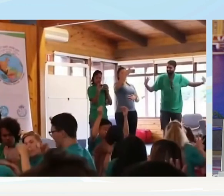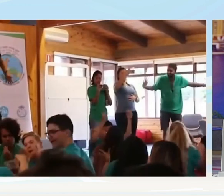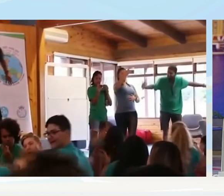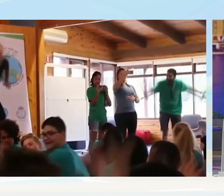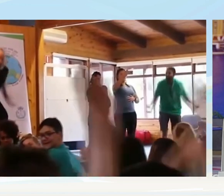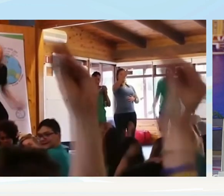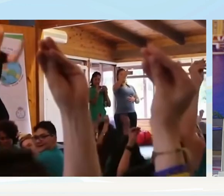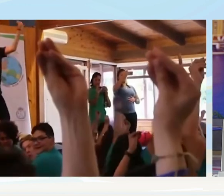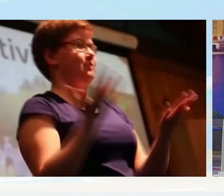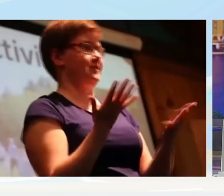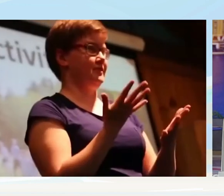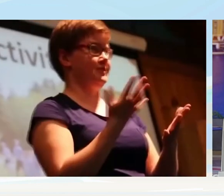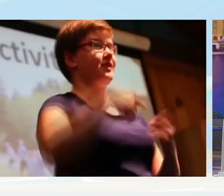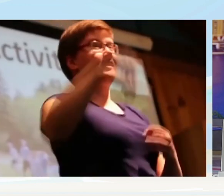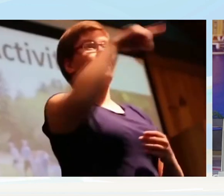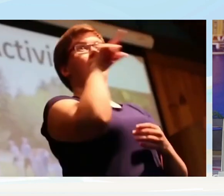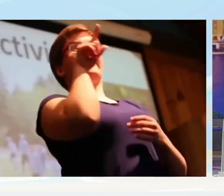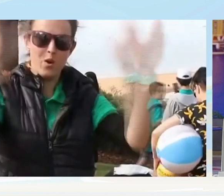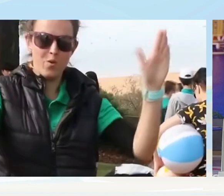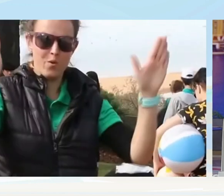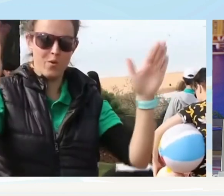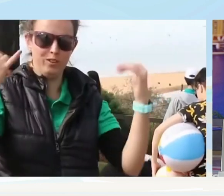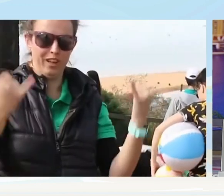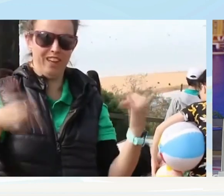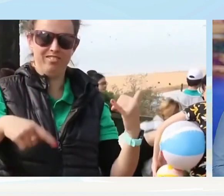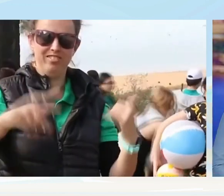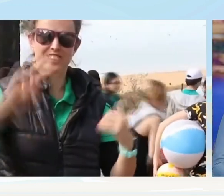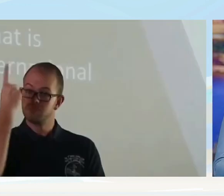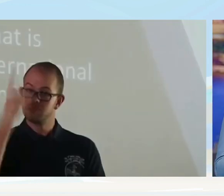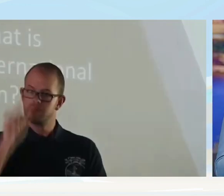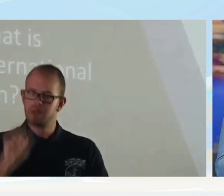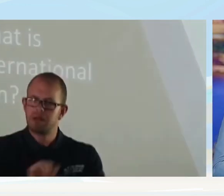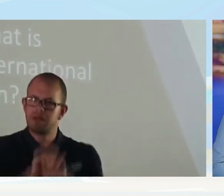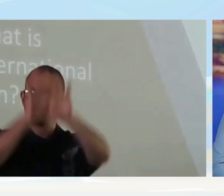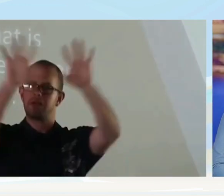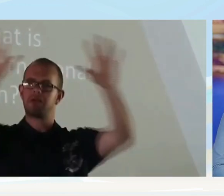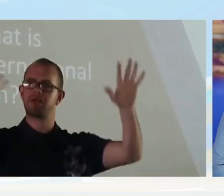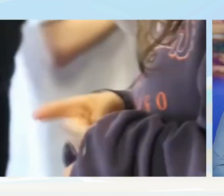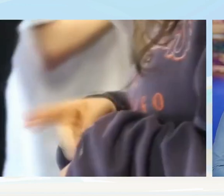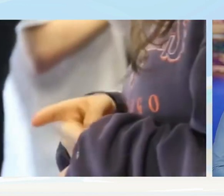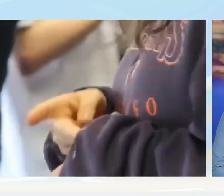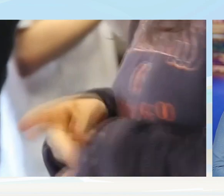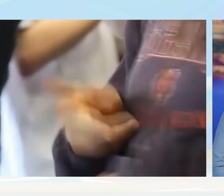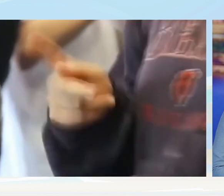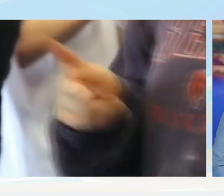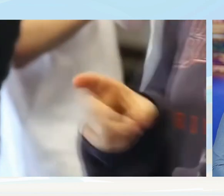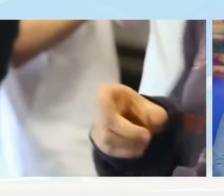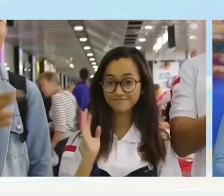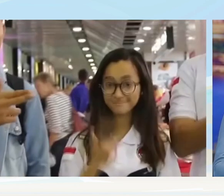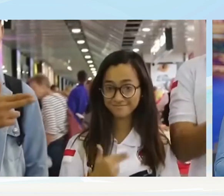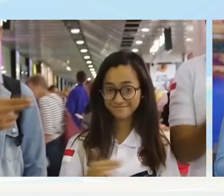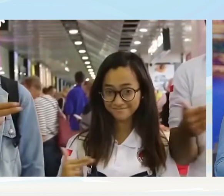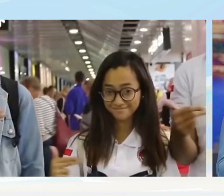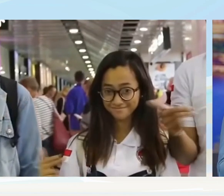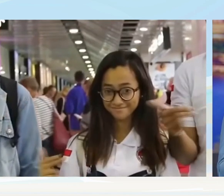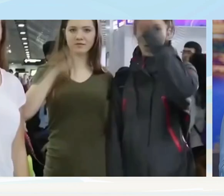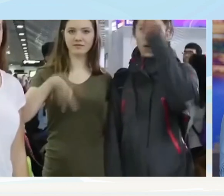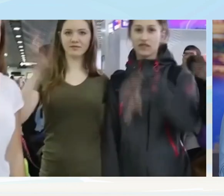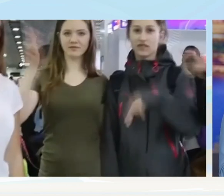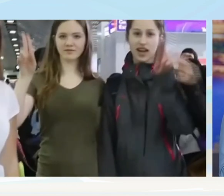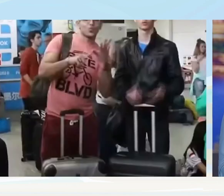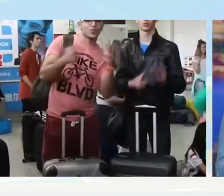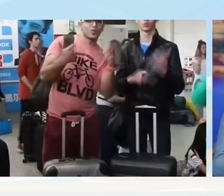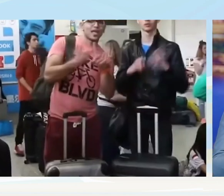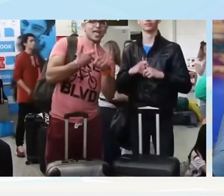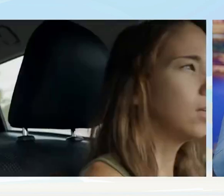احنا الدنيا اتطورت كتير كتير كتير عن قبل كده. عظيم. استاذه فيروز، مين اللي وضع قواعد هذه اللغه؟ يعني مين اللي قال مثلا انا يعني مش فاهم